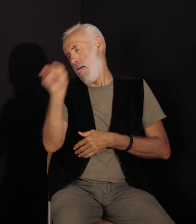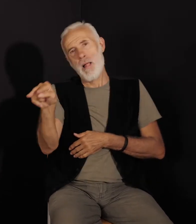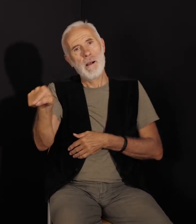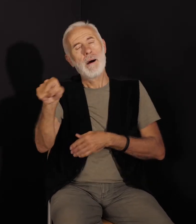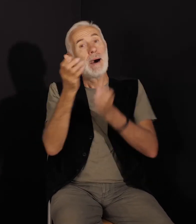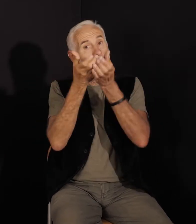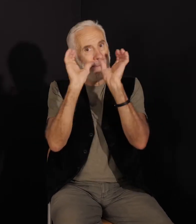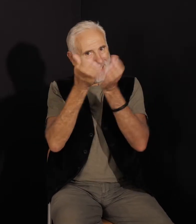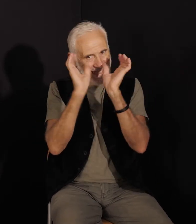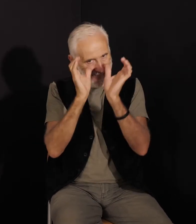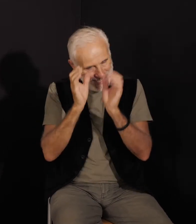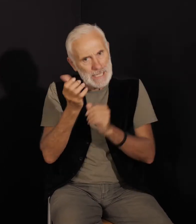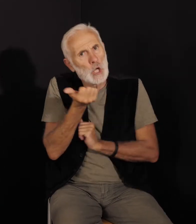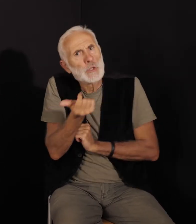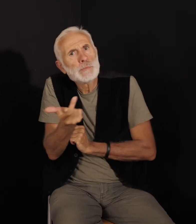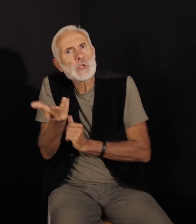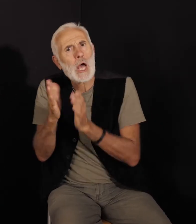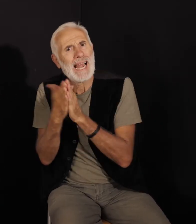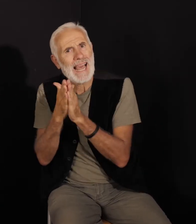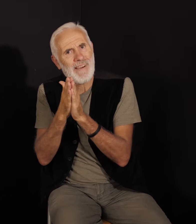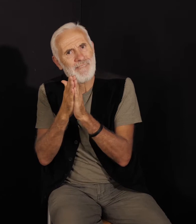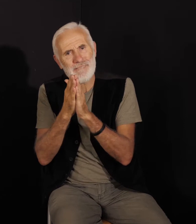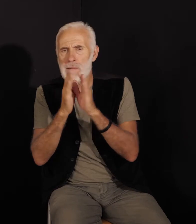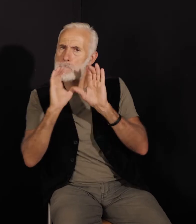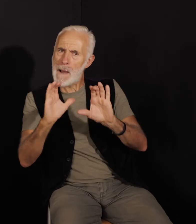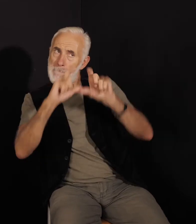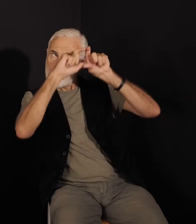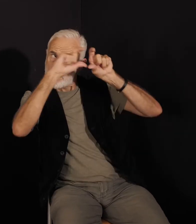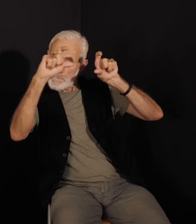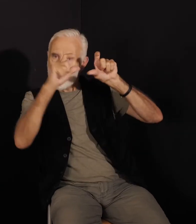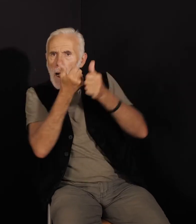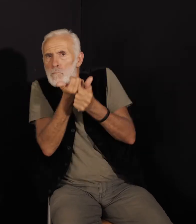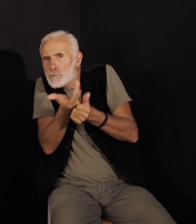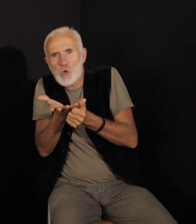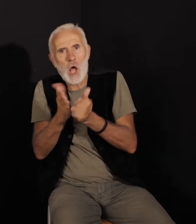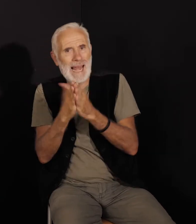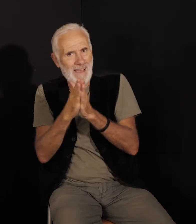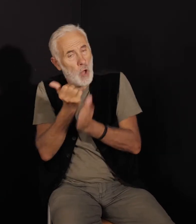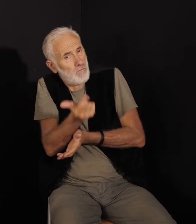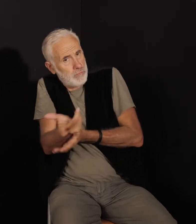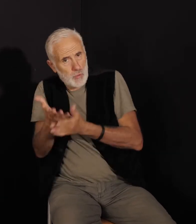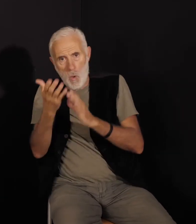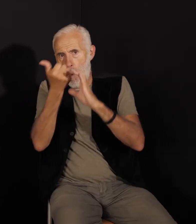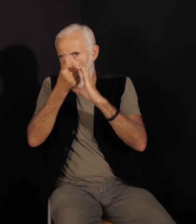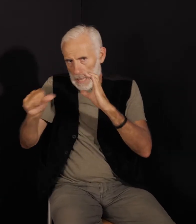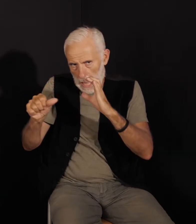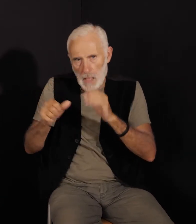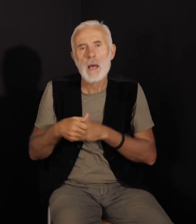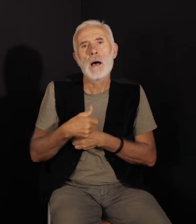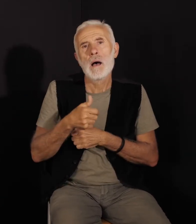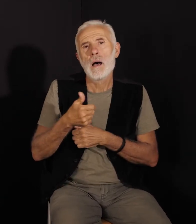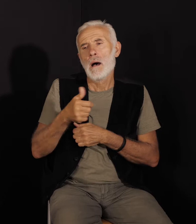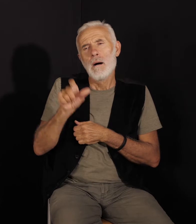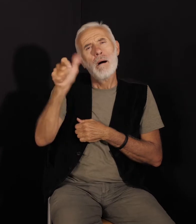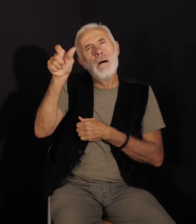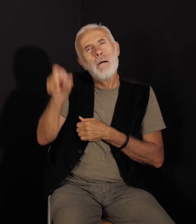titres appartenaient à la collection Calaveras et intégraient un titre de Jonah Raskin,